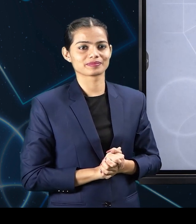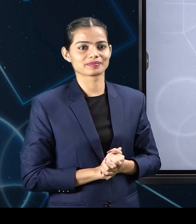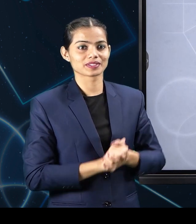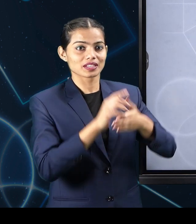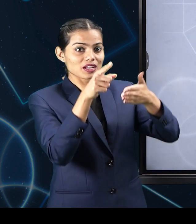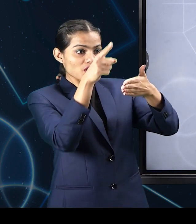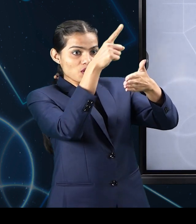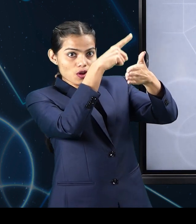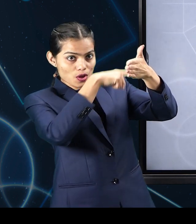ఆర్క్,